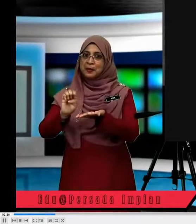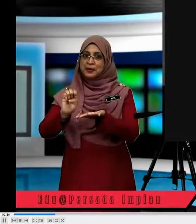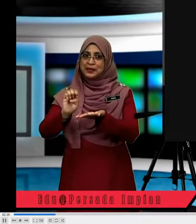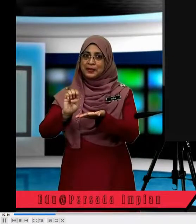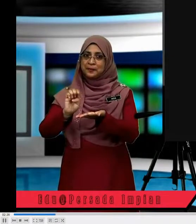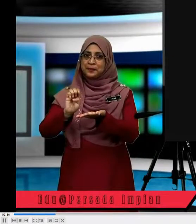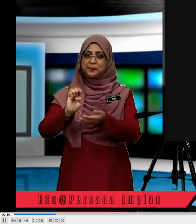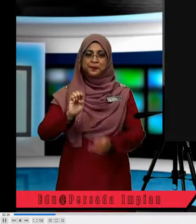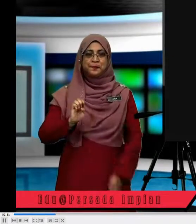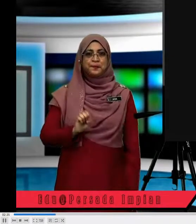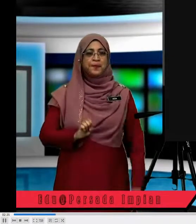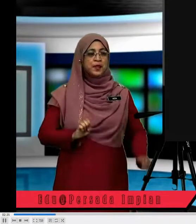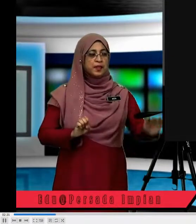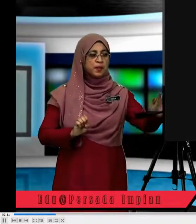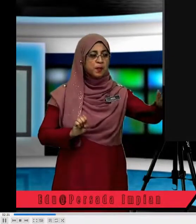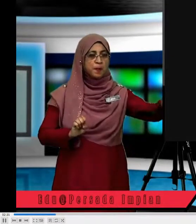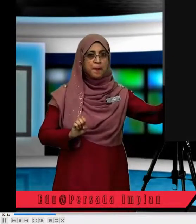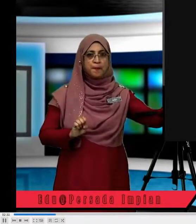helm